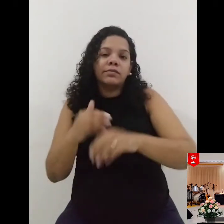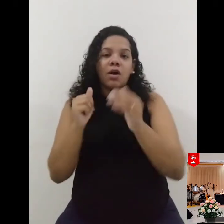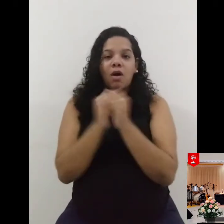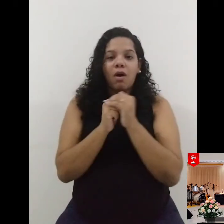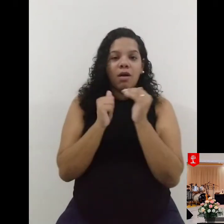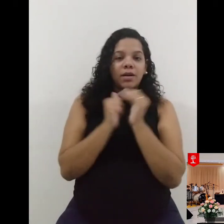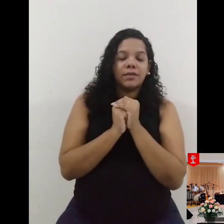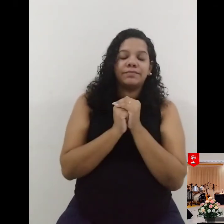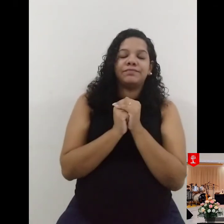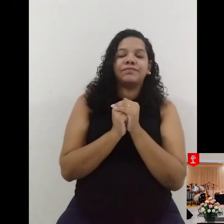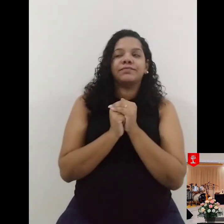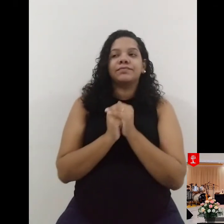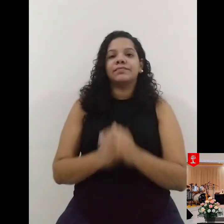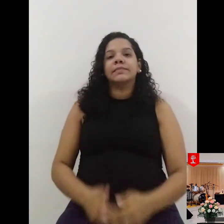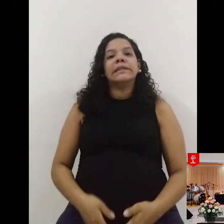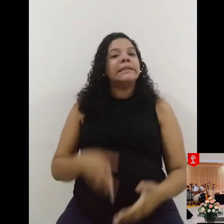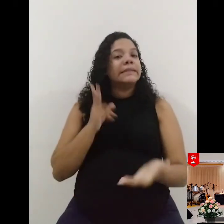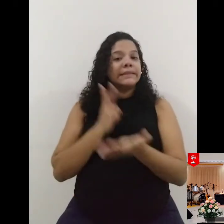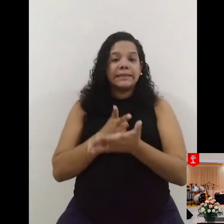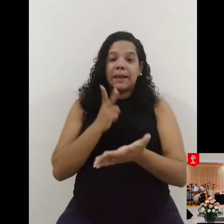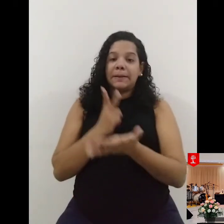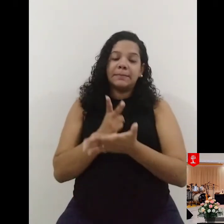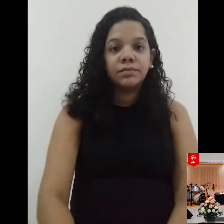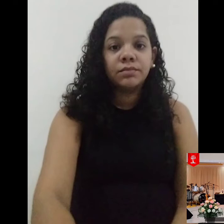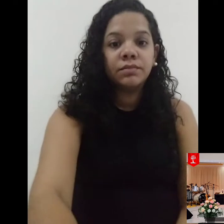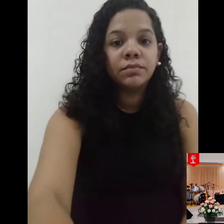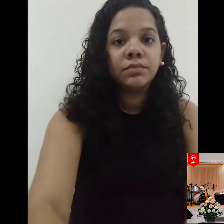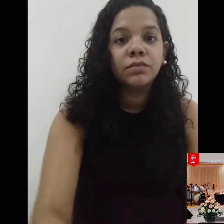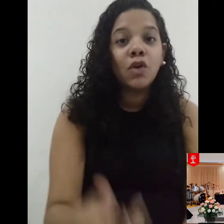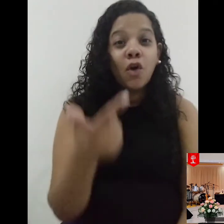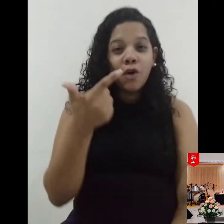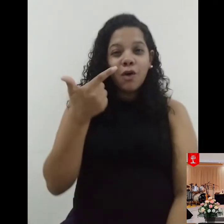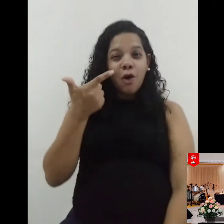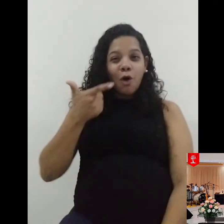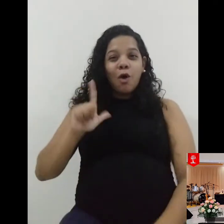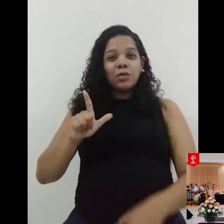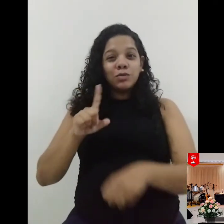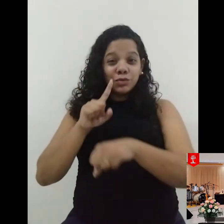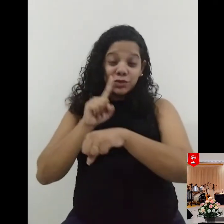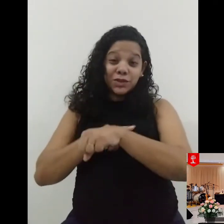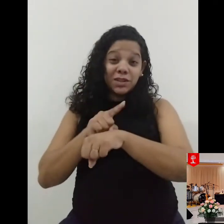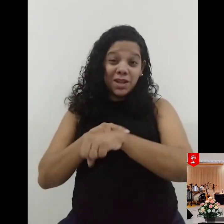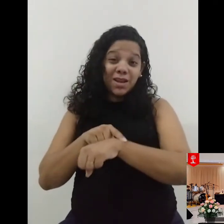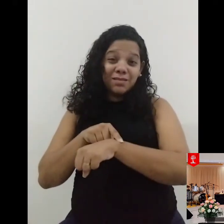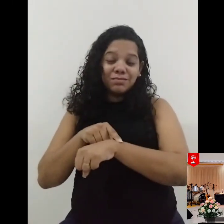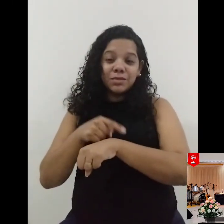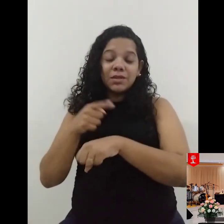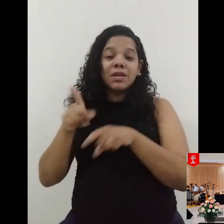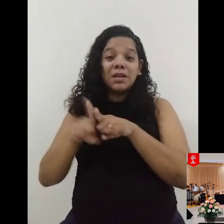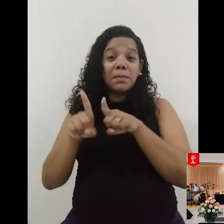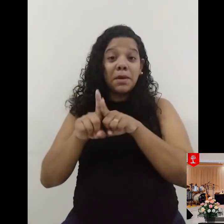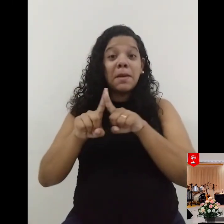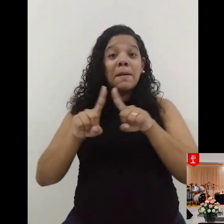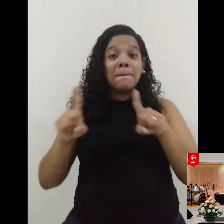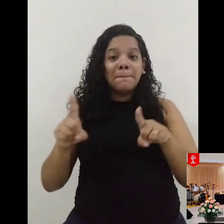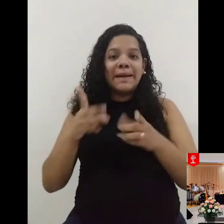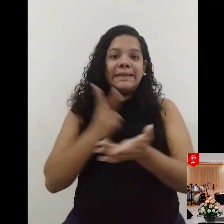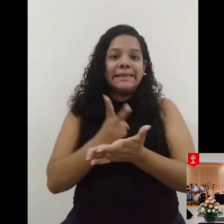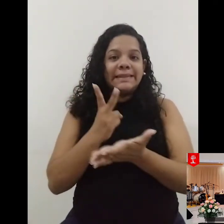Notemos que o fariseu da parábola, ele demonstrava uma excessiva confiança em si mesmo.